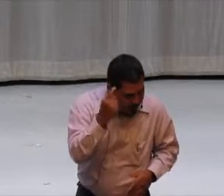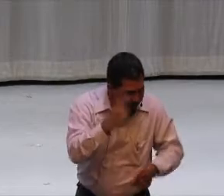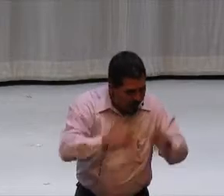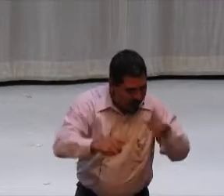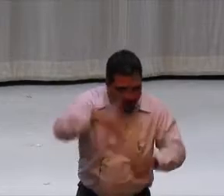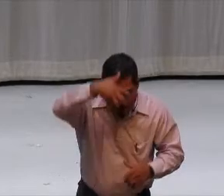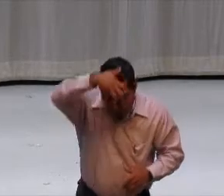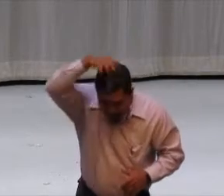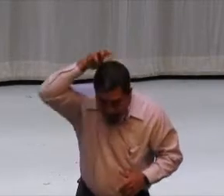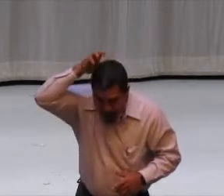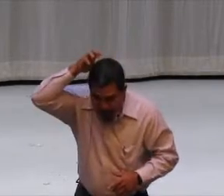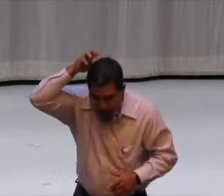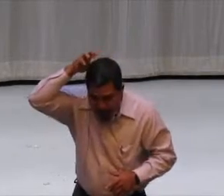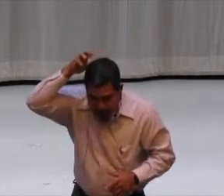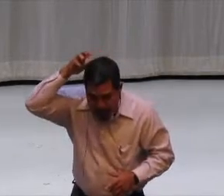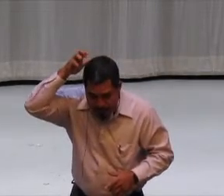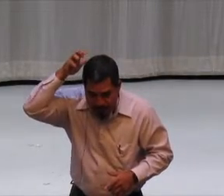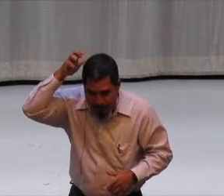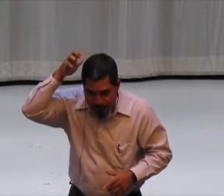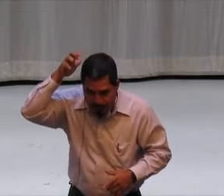¿Entienden la seña león? ¿Sí?